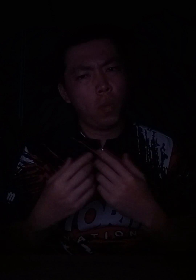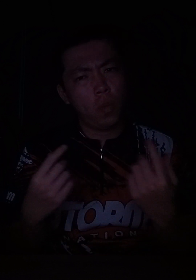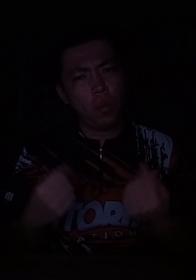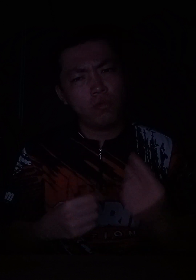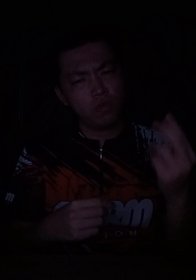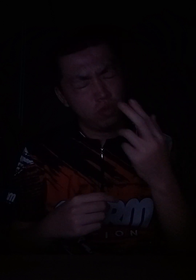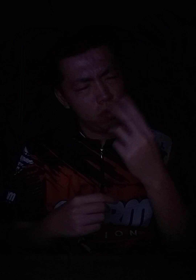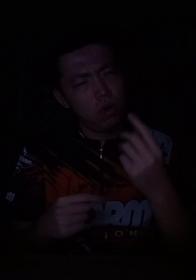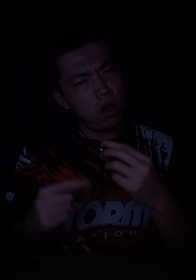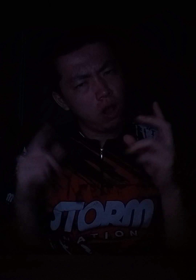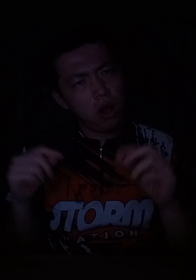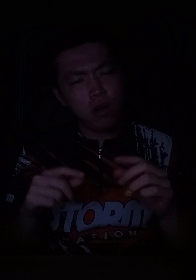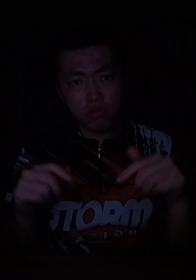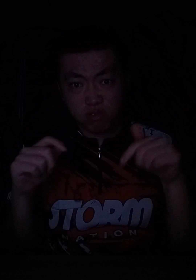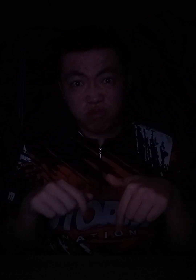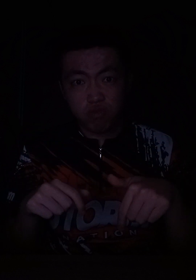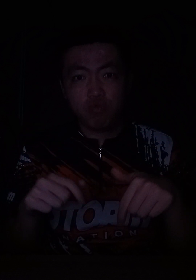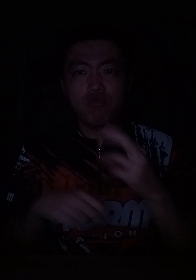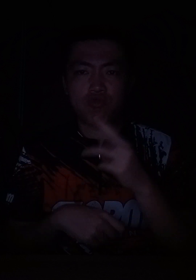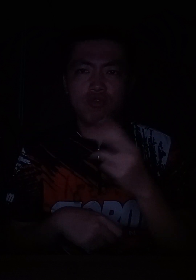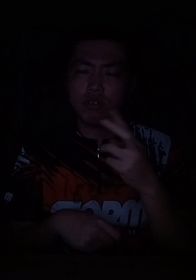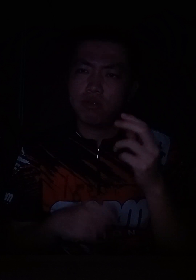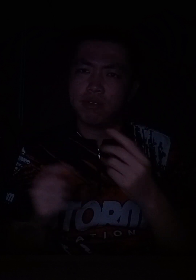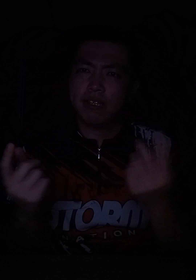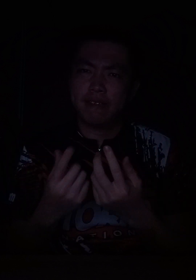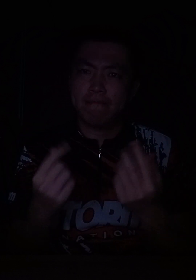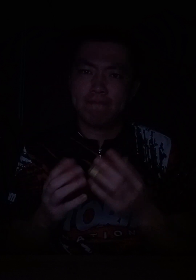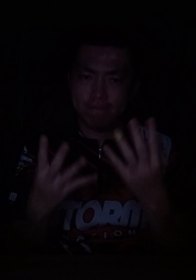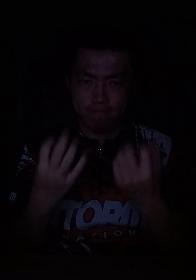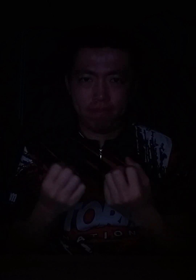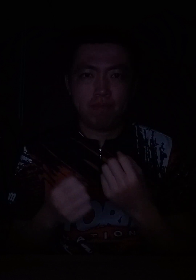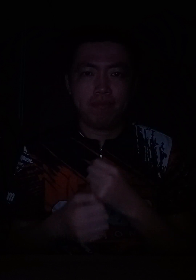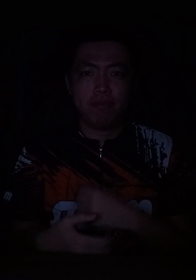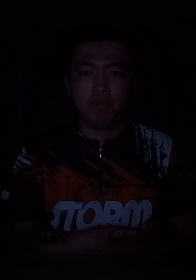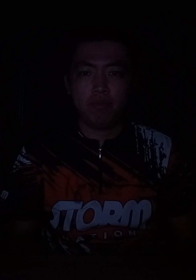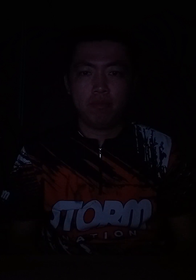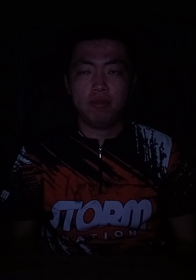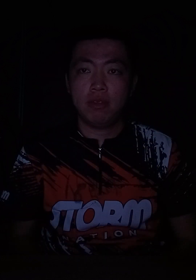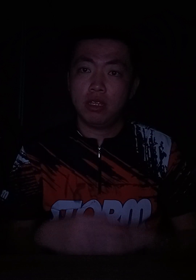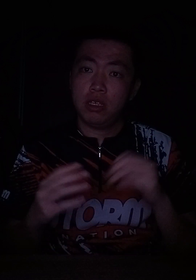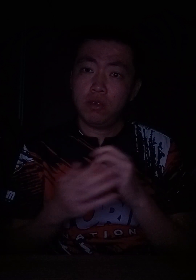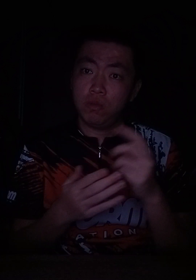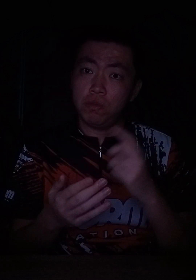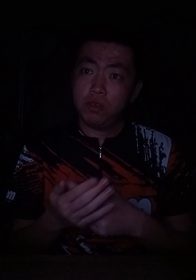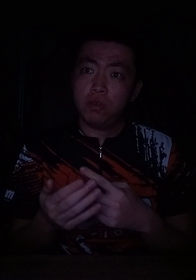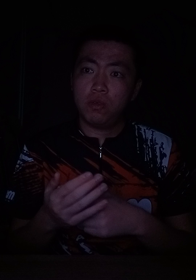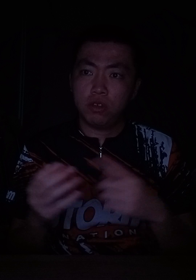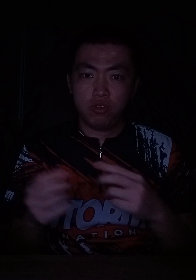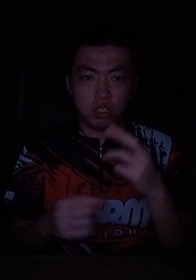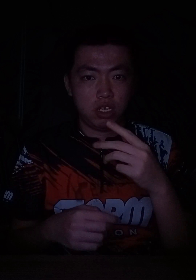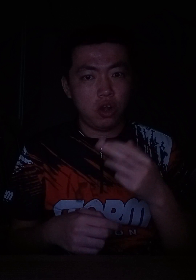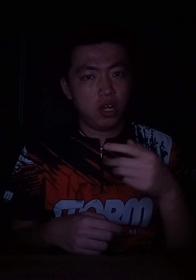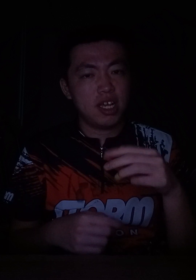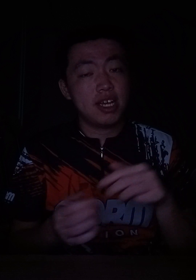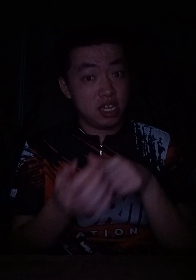데다가 상시적으로 추락 위험이 있고 확인해야 할 항목도 많았습니다. 그래서 산업안전법 관련 규칙에선 승강기 관련